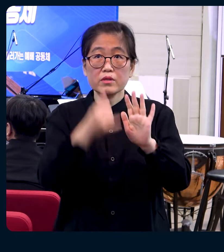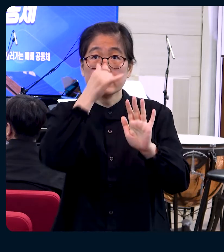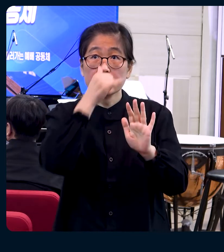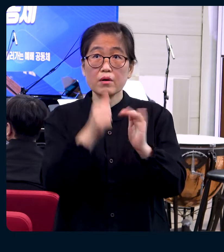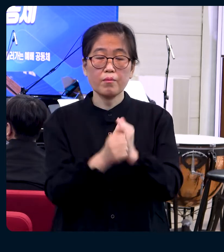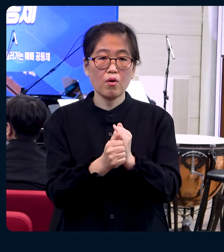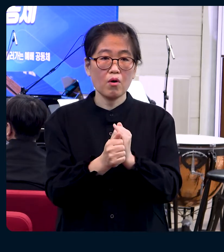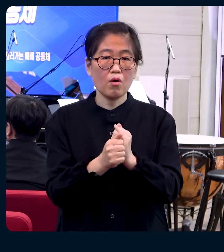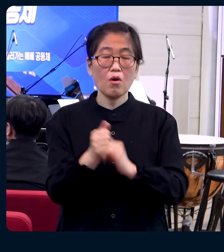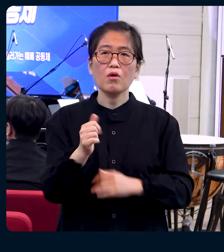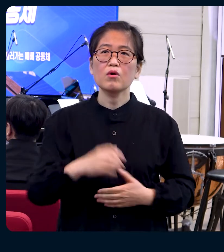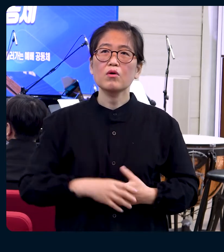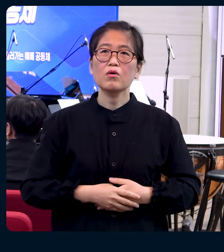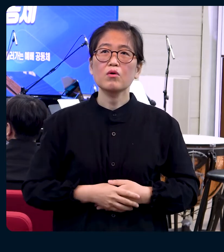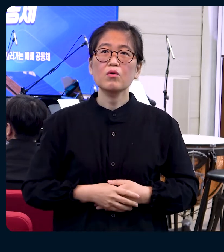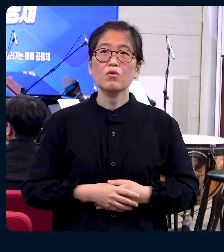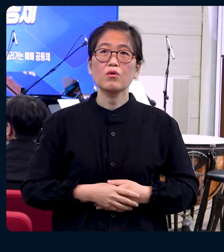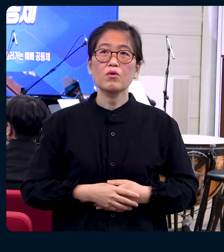놈이 아니라 그 녀입니다.